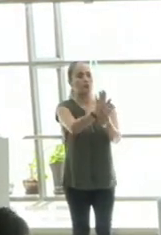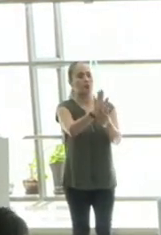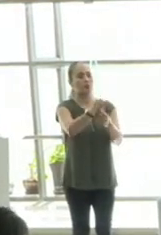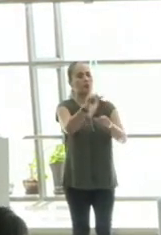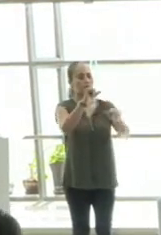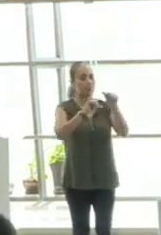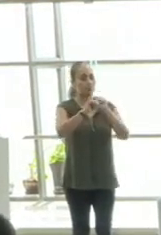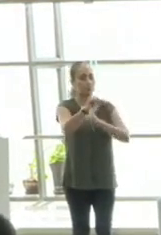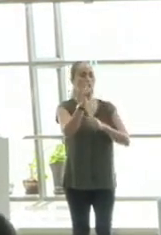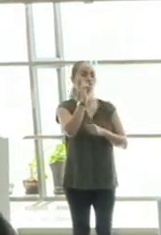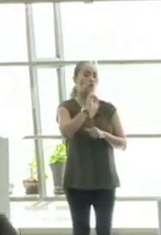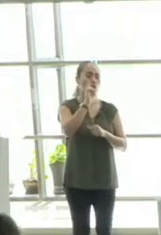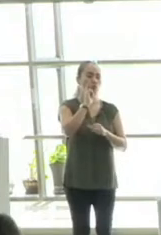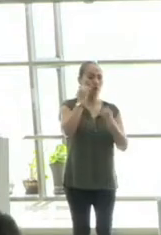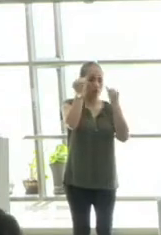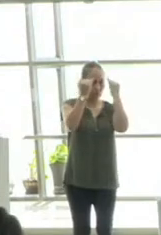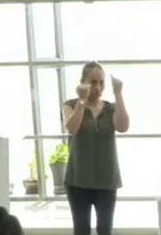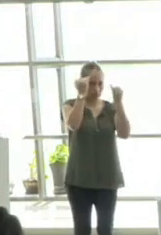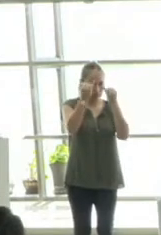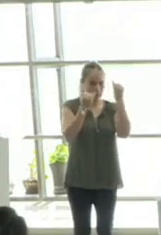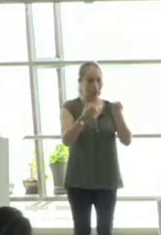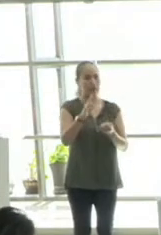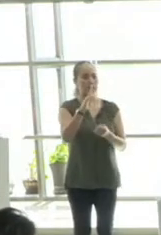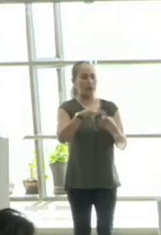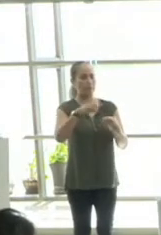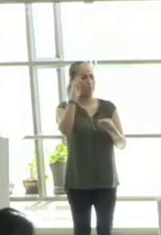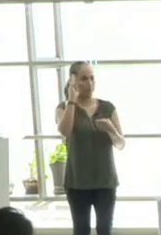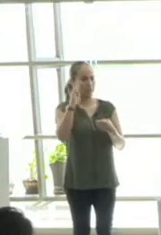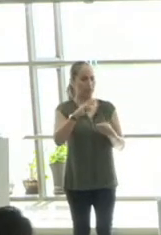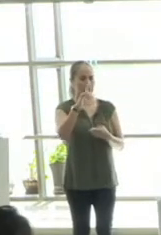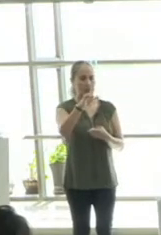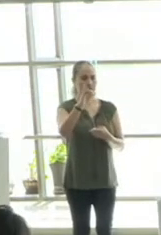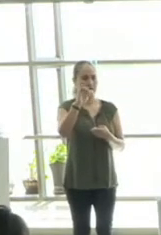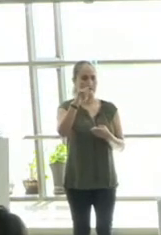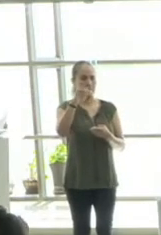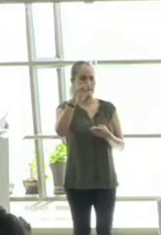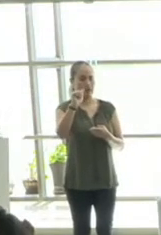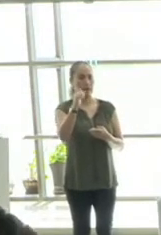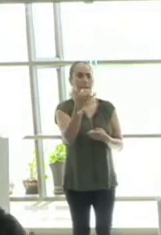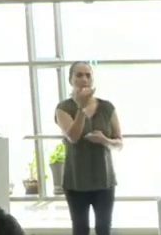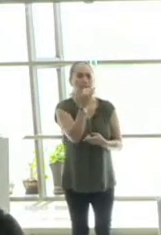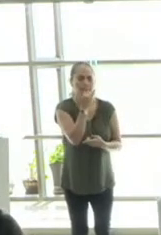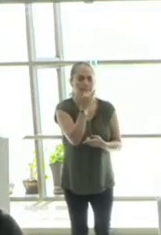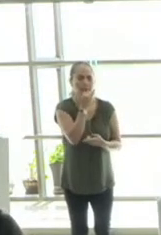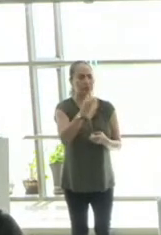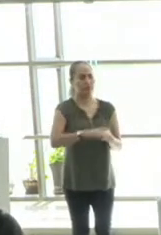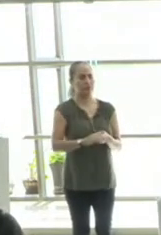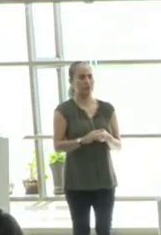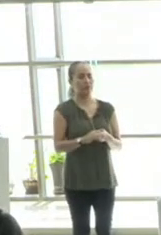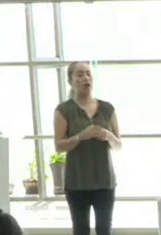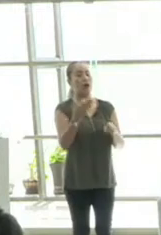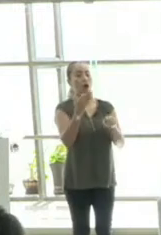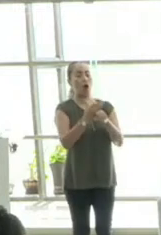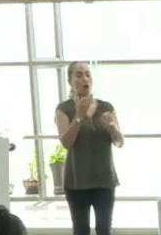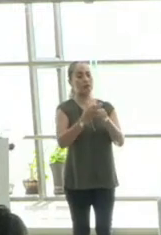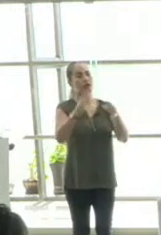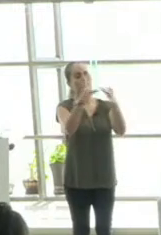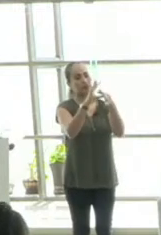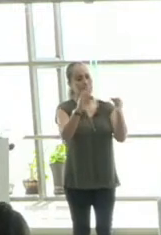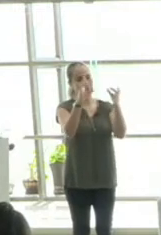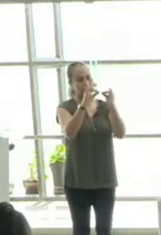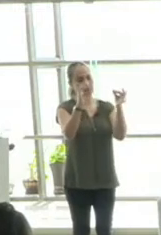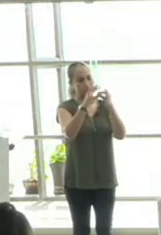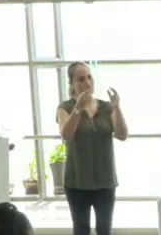sus autoras la maestra Liliana Ruiz y la maestra Perdón Discúlpeme para dar un mensaje de bienvenida primero